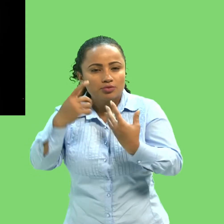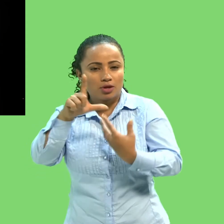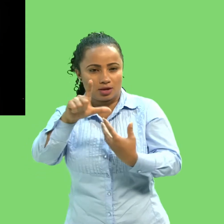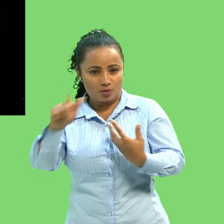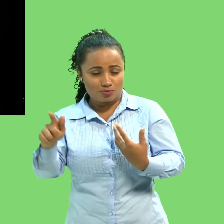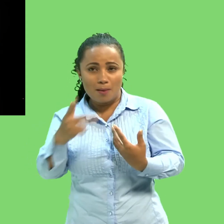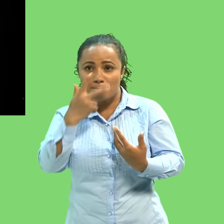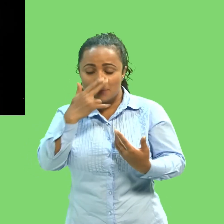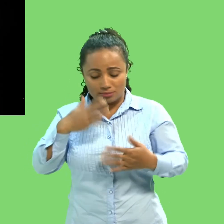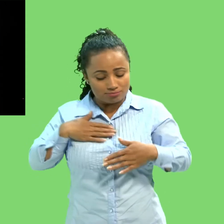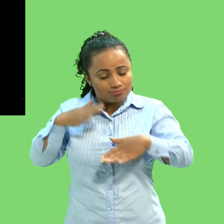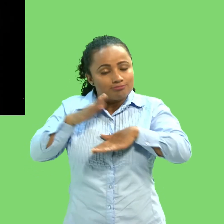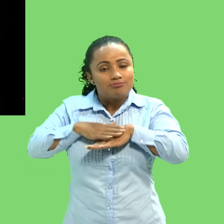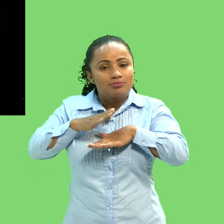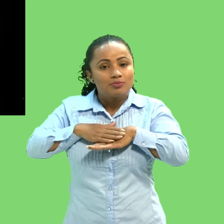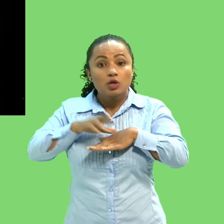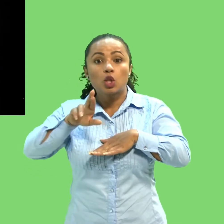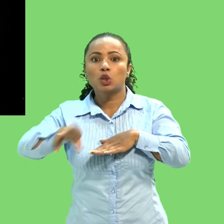realmente buscar